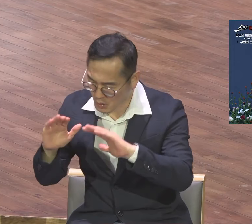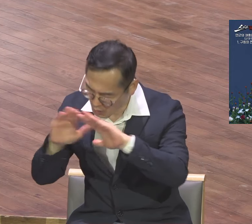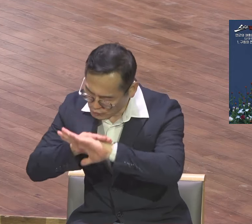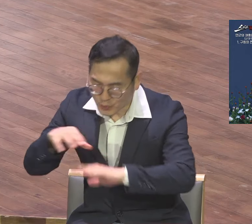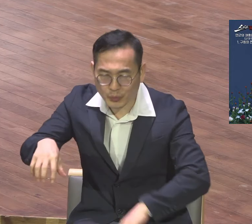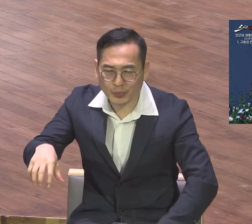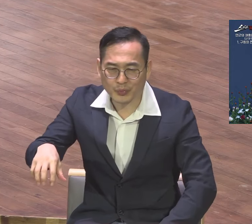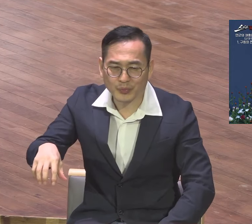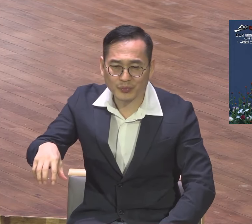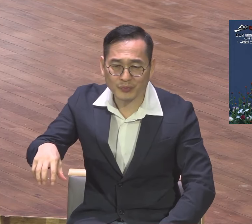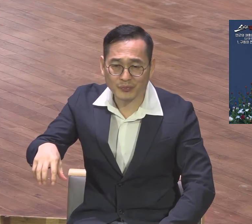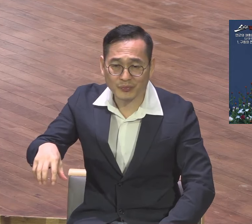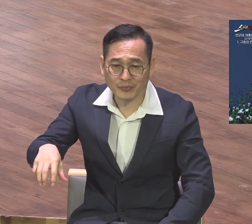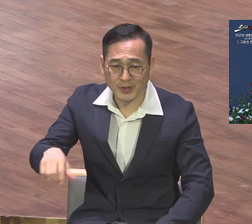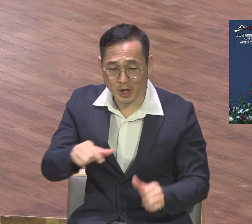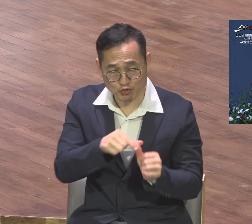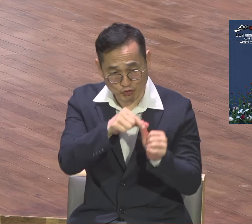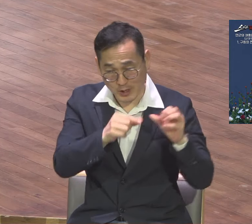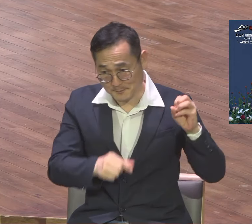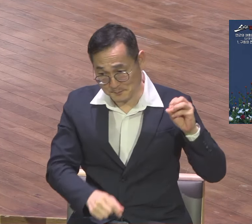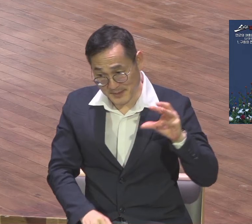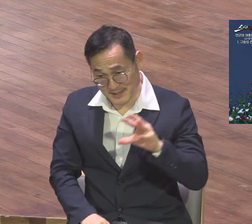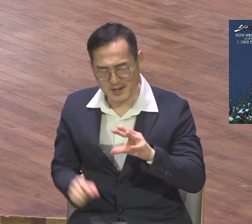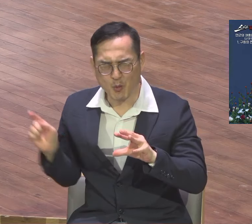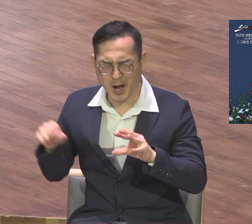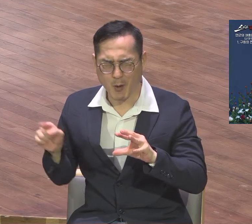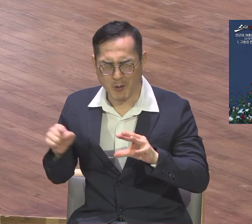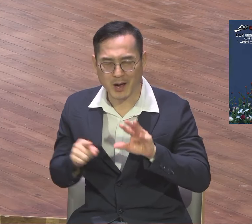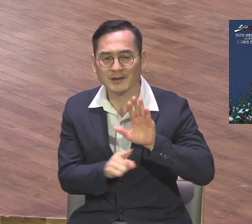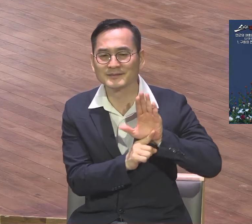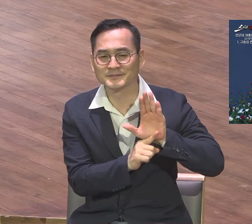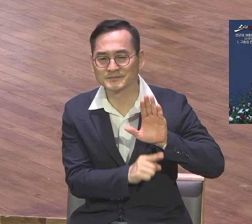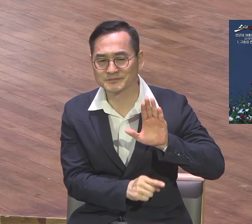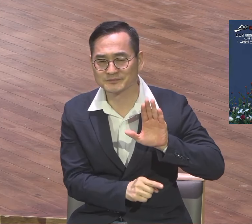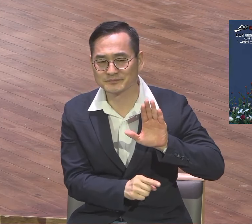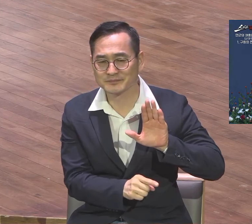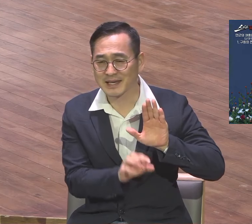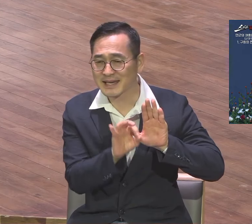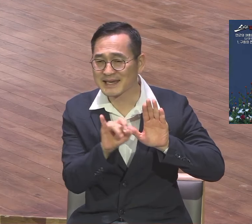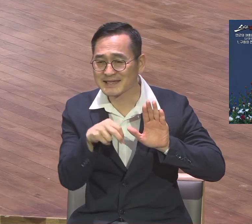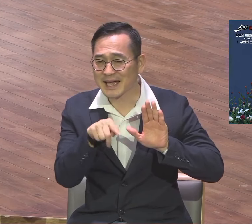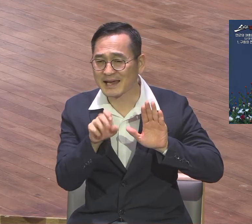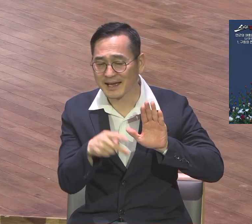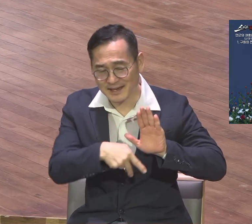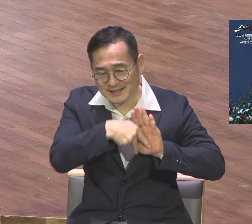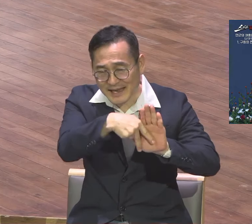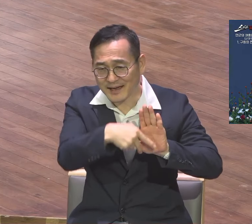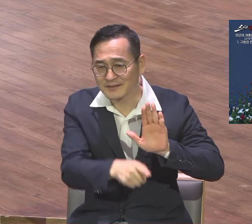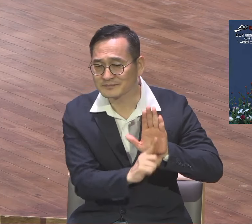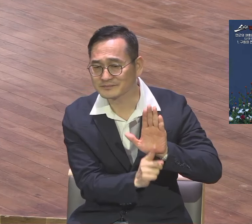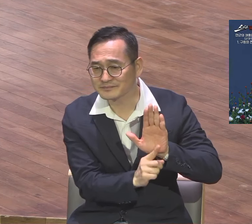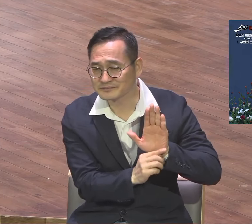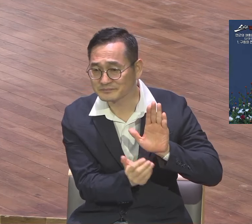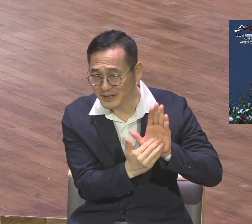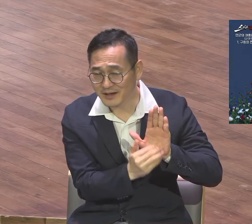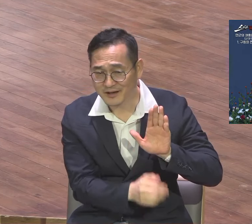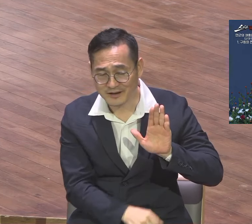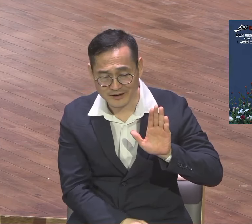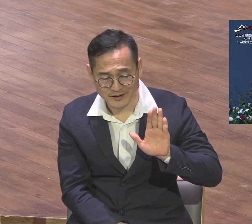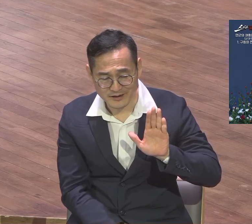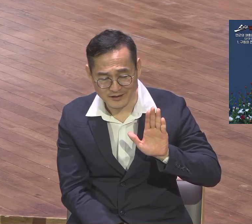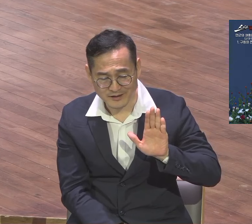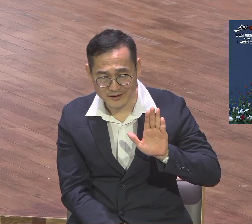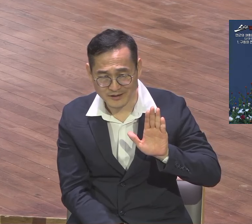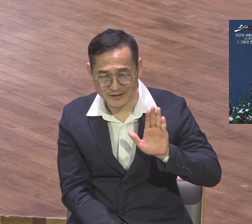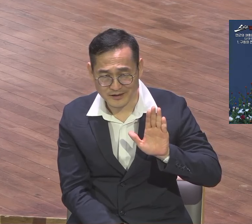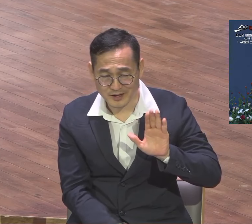땅에 구원의 빛이 비칠 것임을 지금 예언했잖아요. 이 오늘 본문의 예언. 이 본문에 언급하는